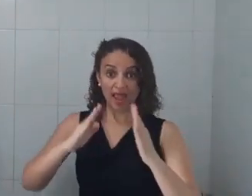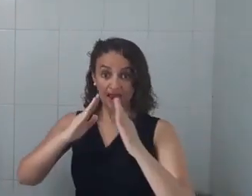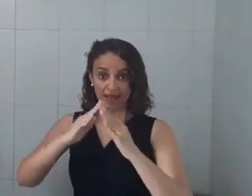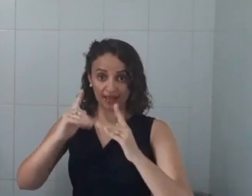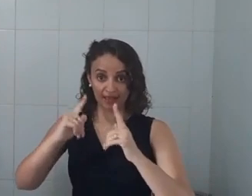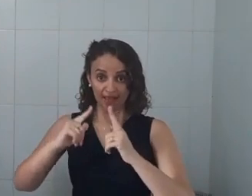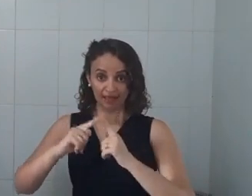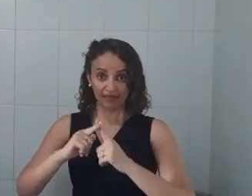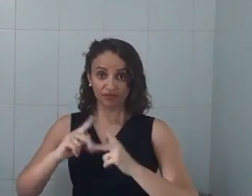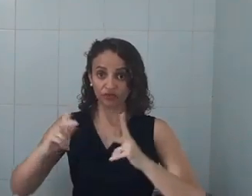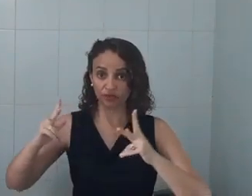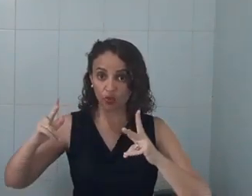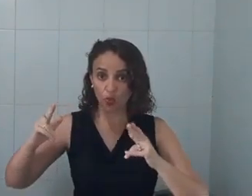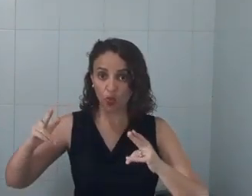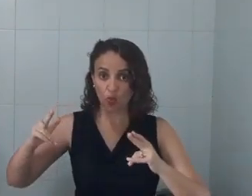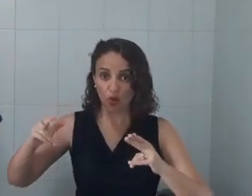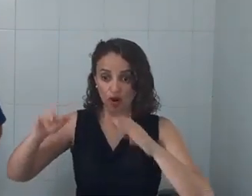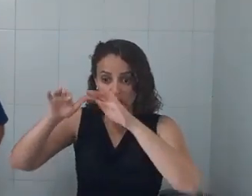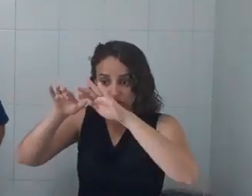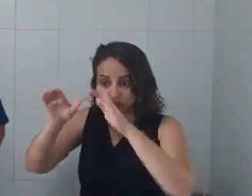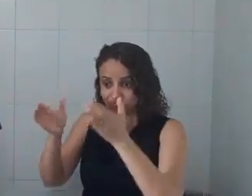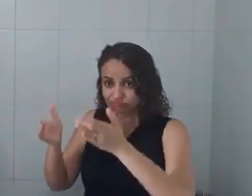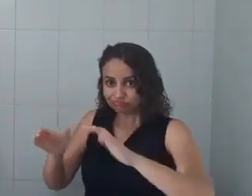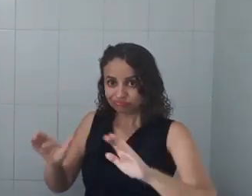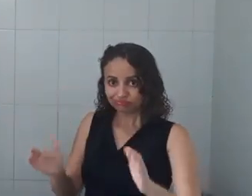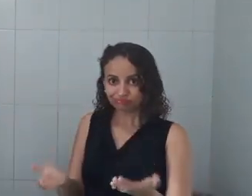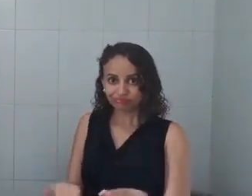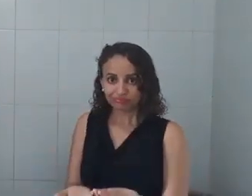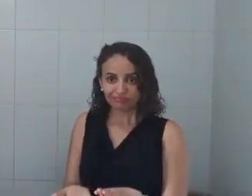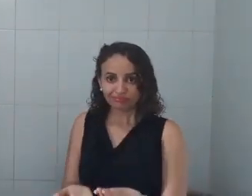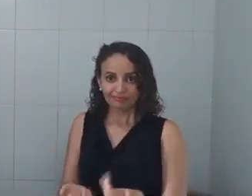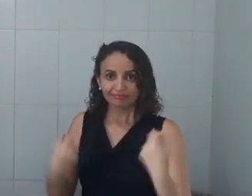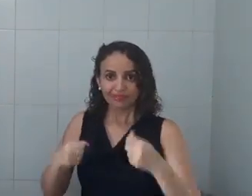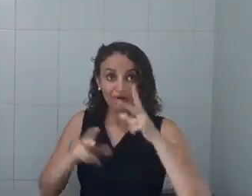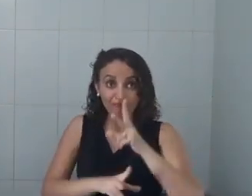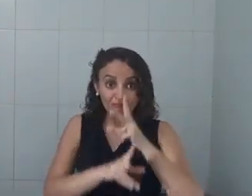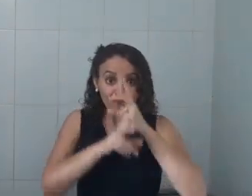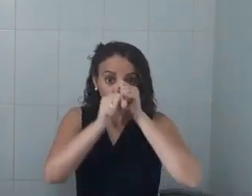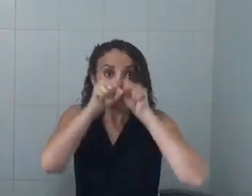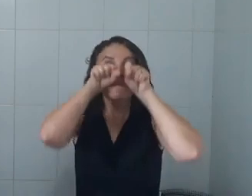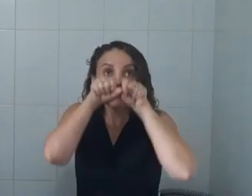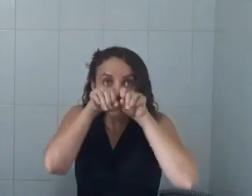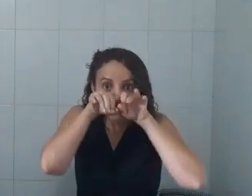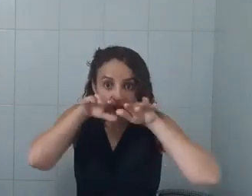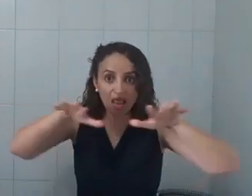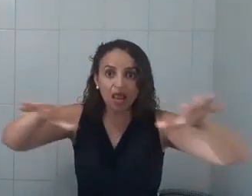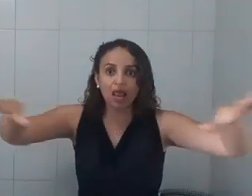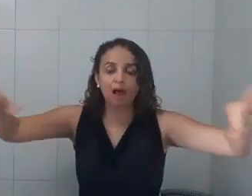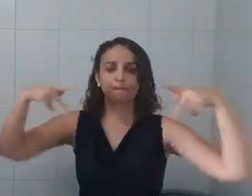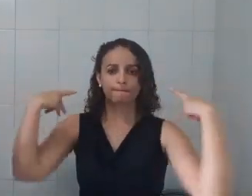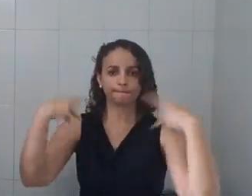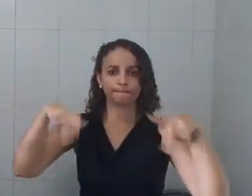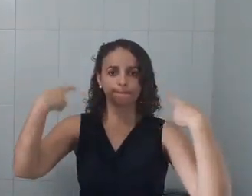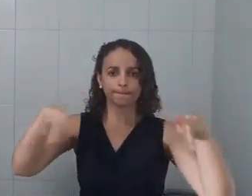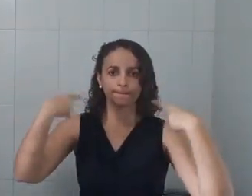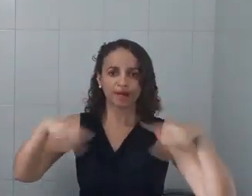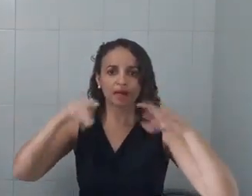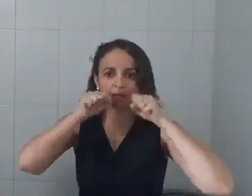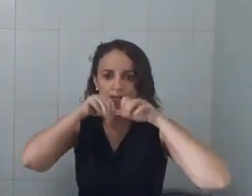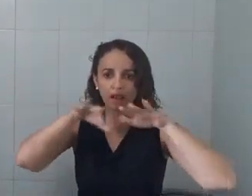todos os cantos. A igreja ideal precisa sim ser assim. É o nosso desafio, o desafio de repercutir